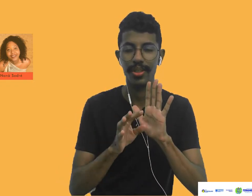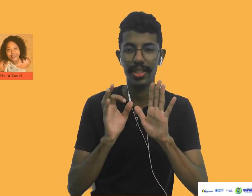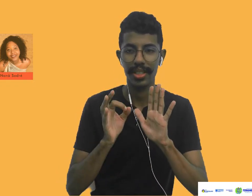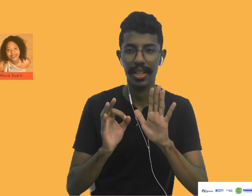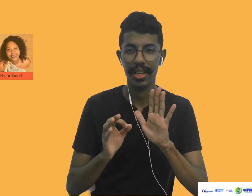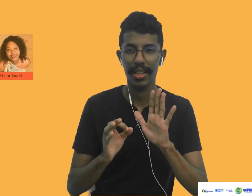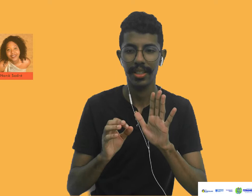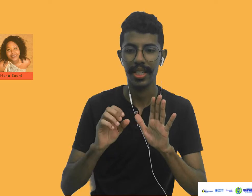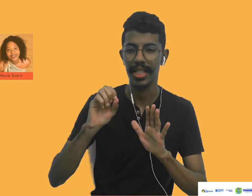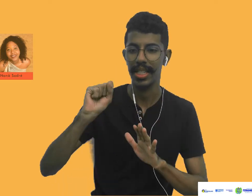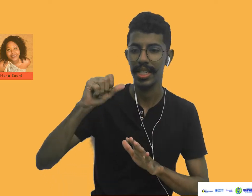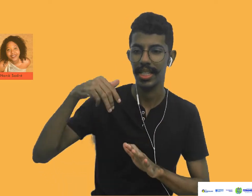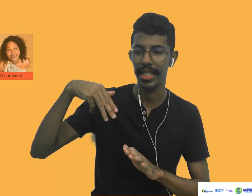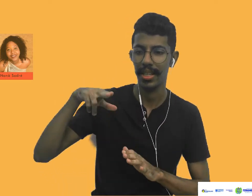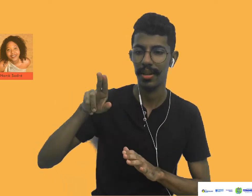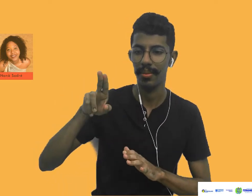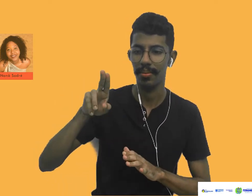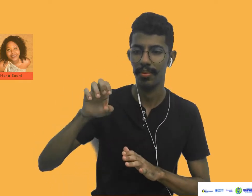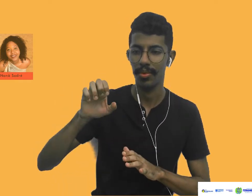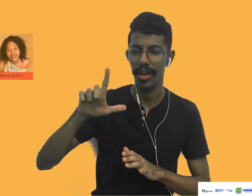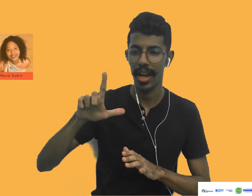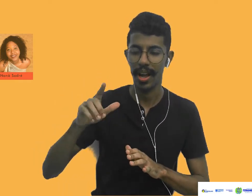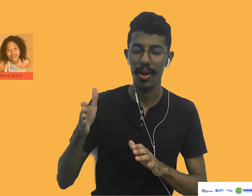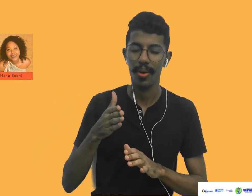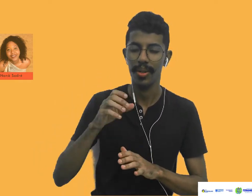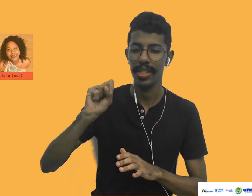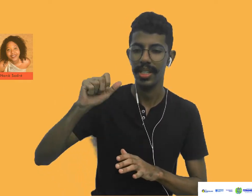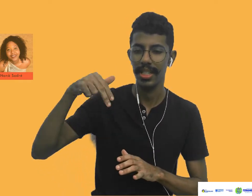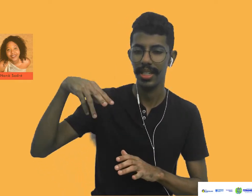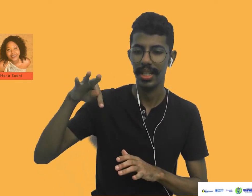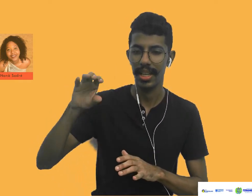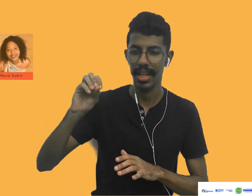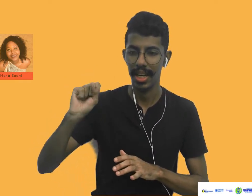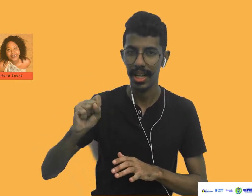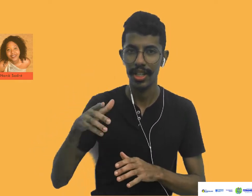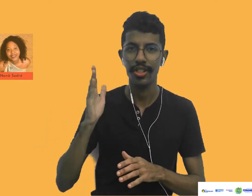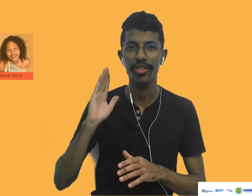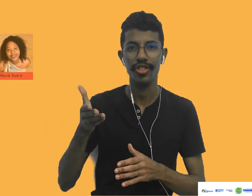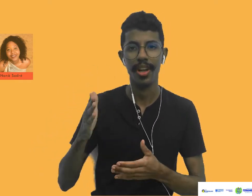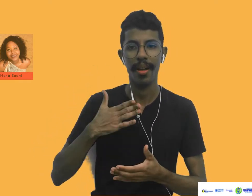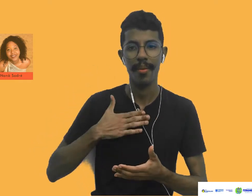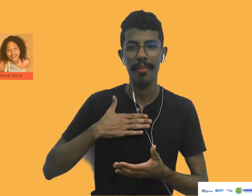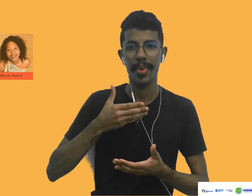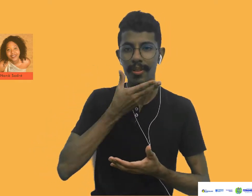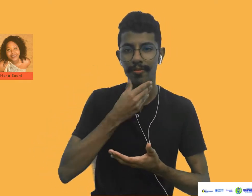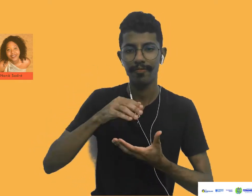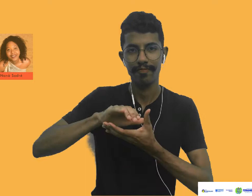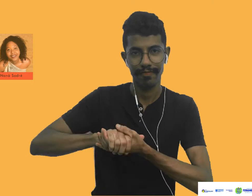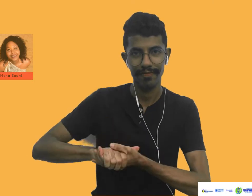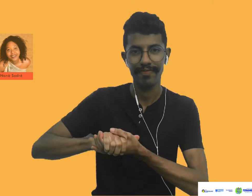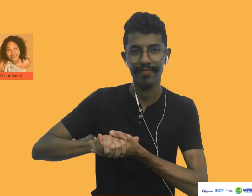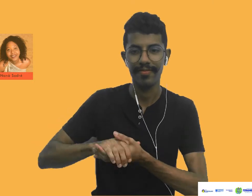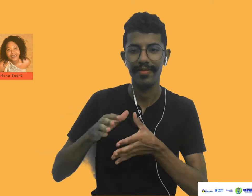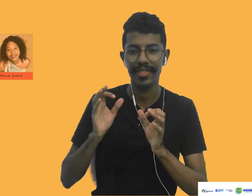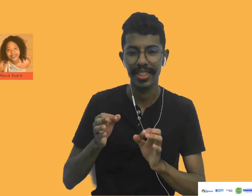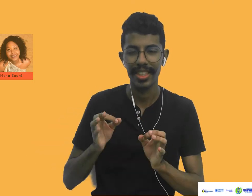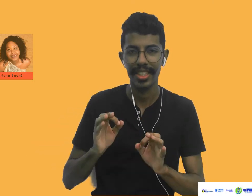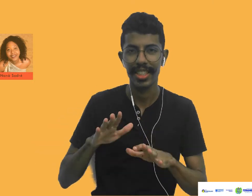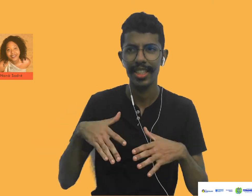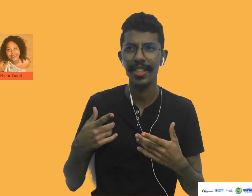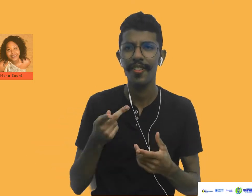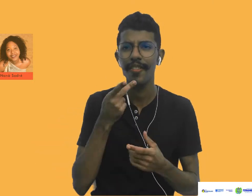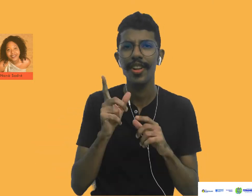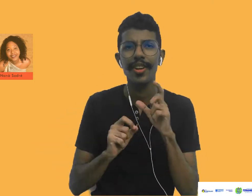texto a Samuel, né? Samuel Santos. Que já era meu companheiro, que já era meu esposo. E aí eu pedi ao Samuca, estou